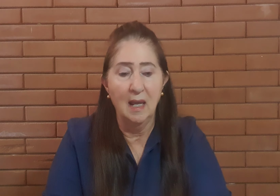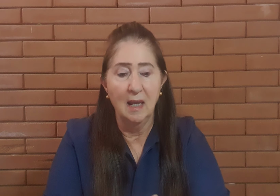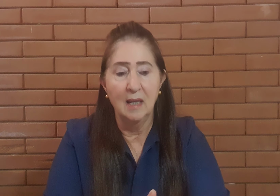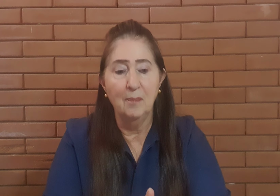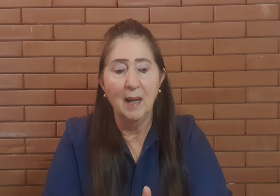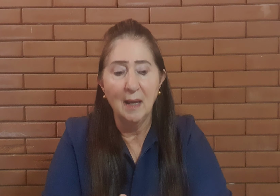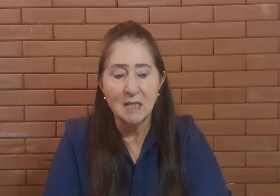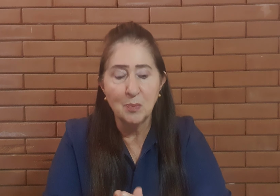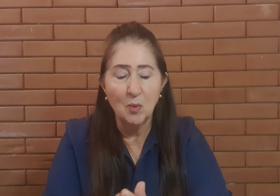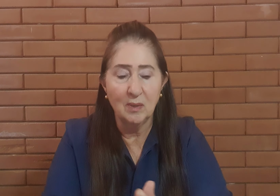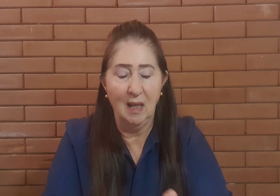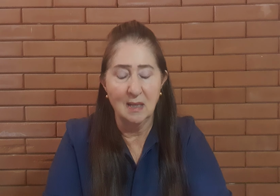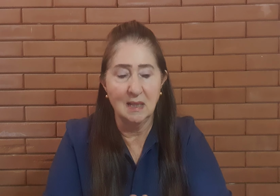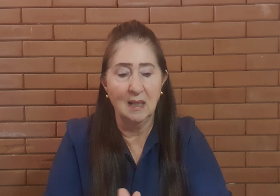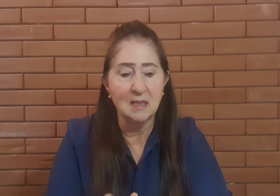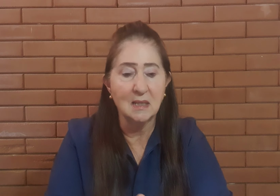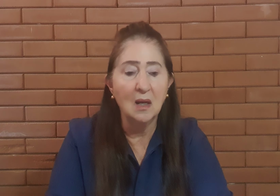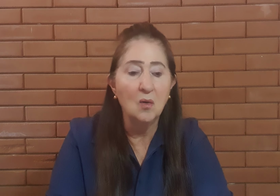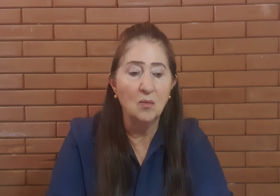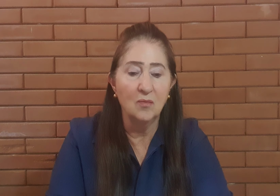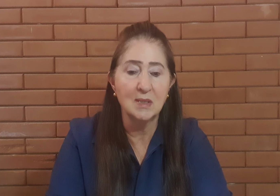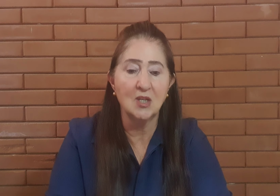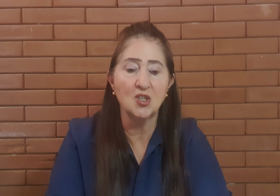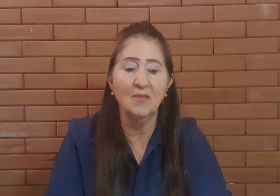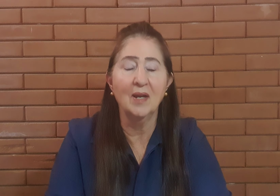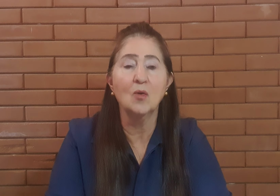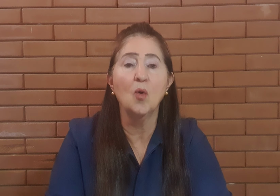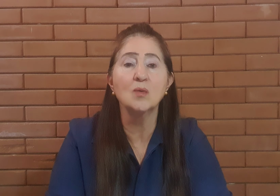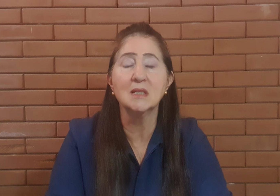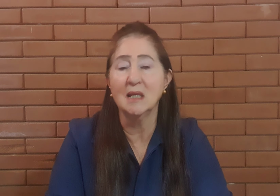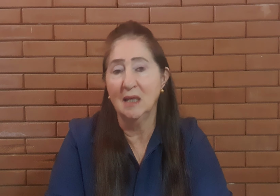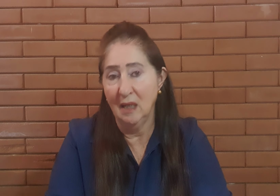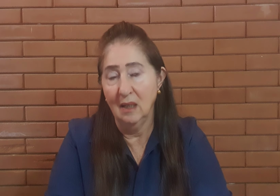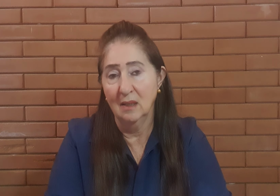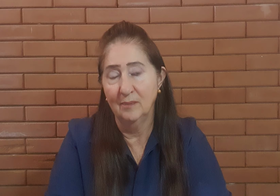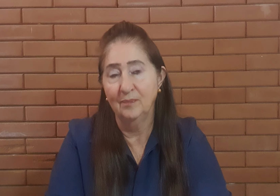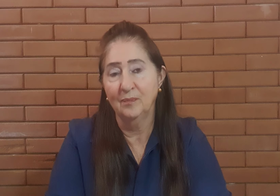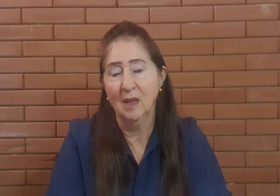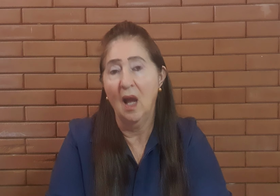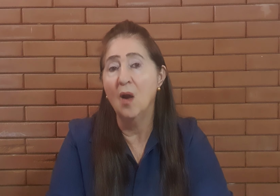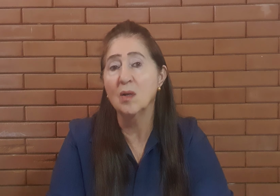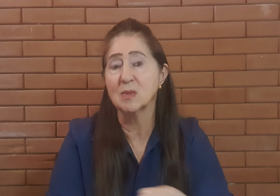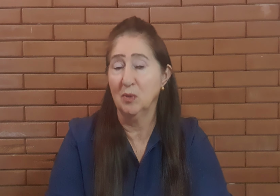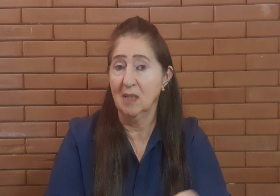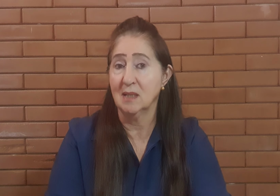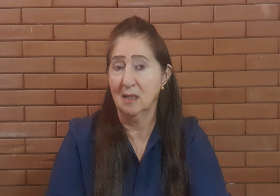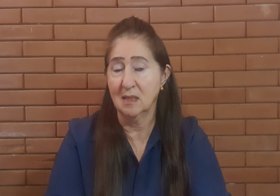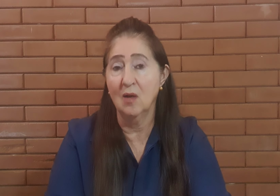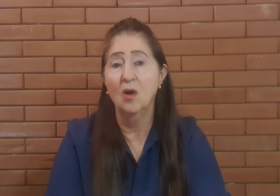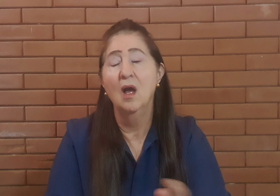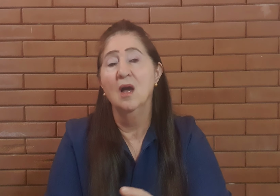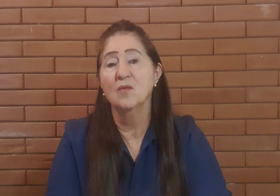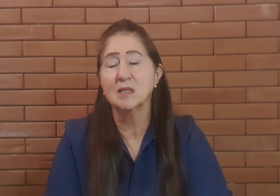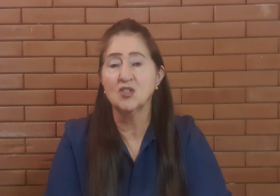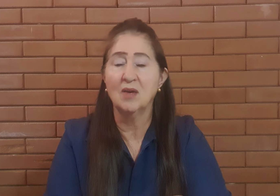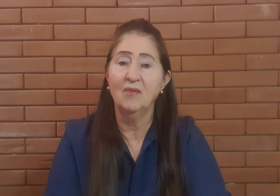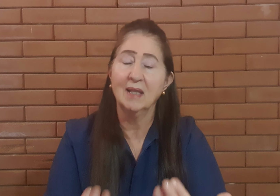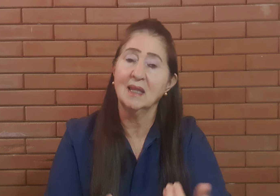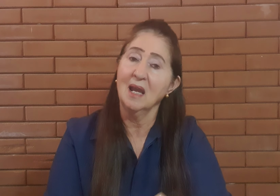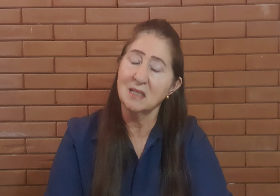E para responder essa questão, você já vai conseguir, ao responder essa questão, você já vai